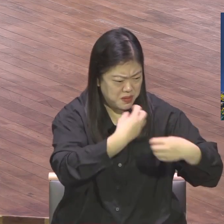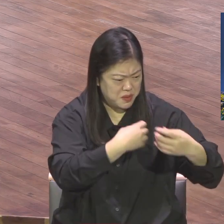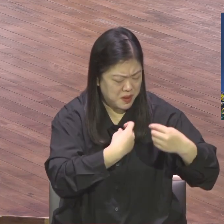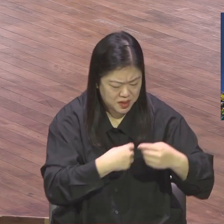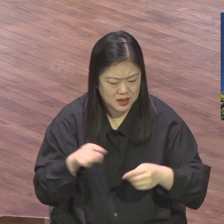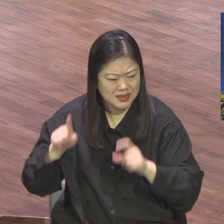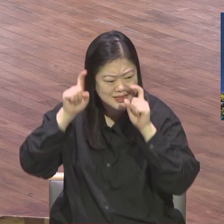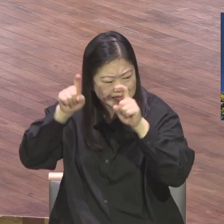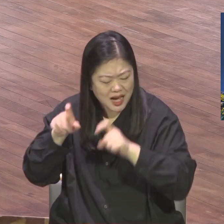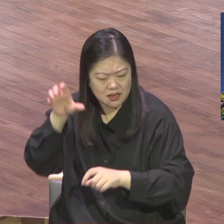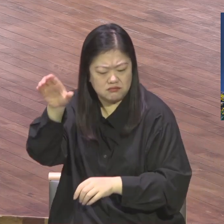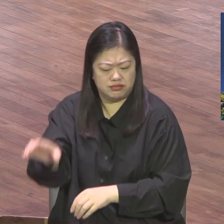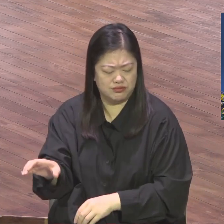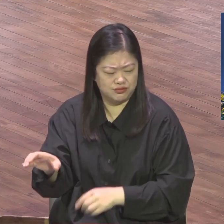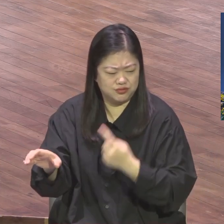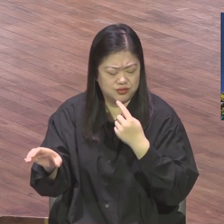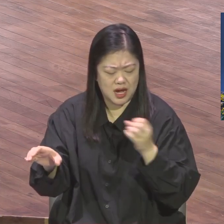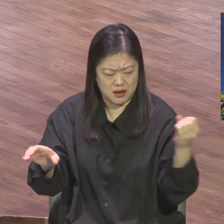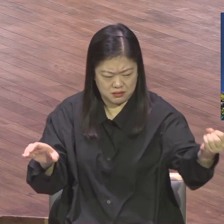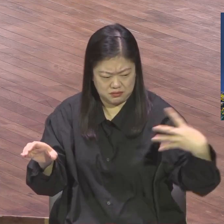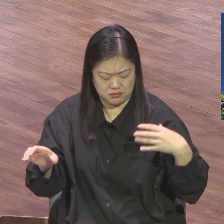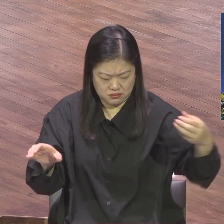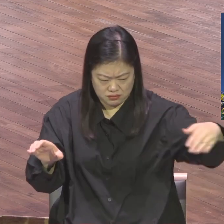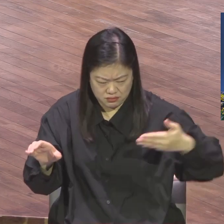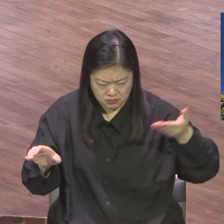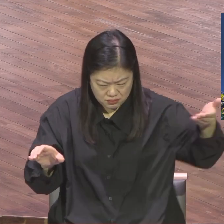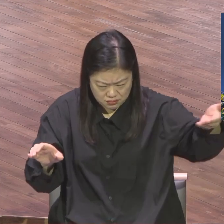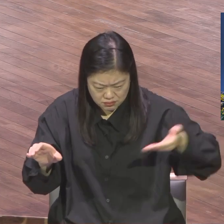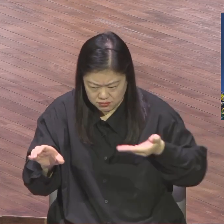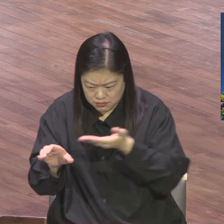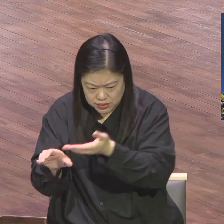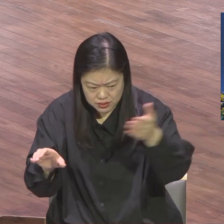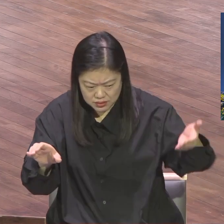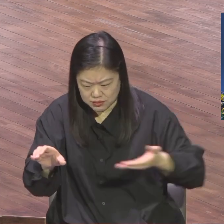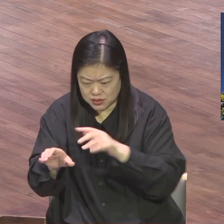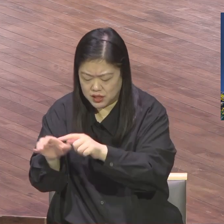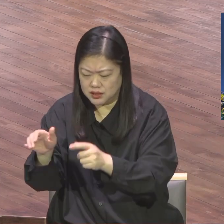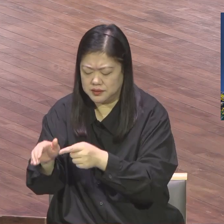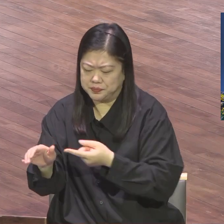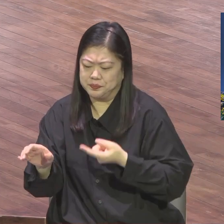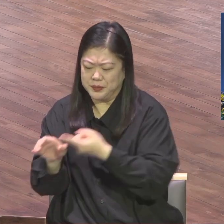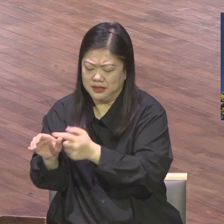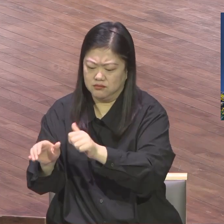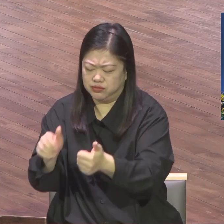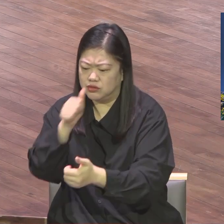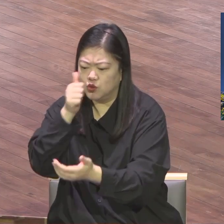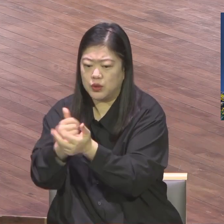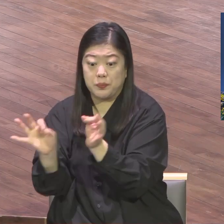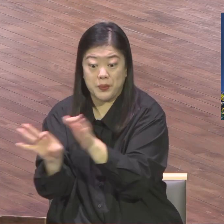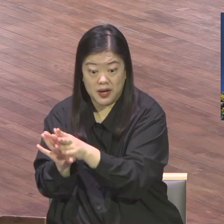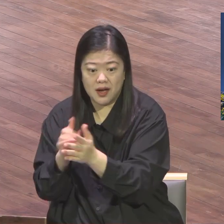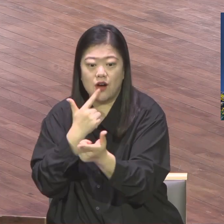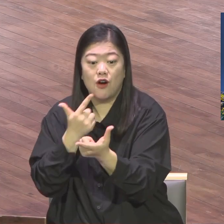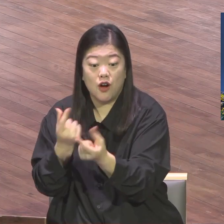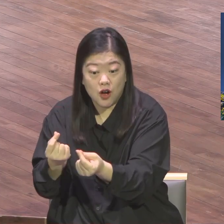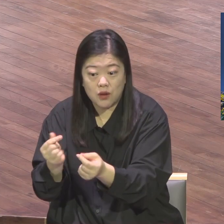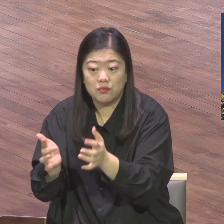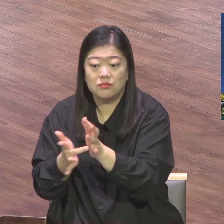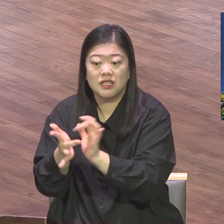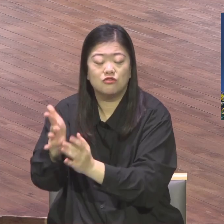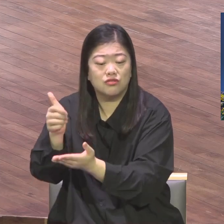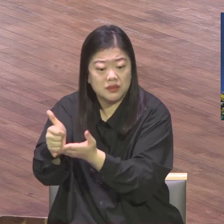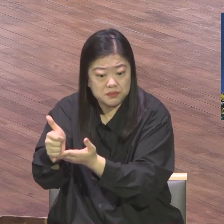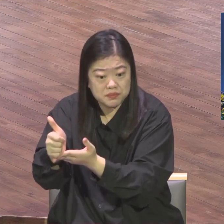지시고 저주의 십자가를 지셨다. 그래서 앞으로 속죄 사역을 예표하는 것이 바로